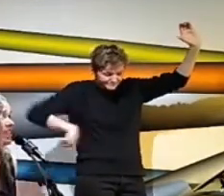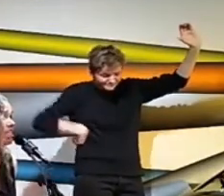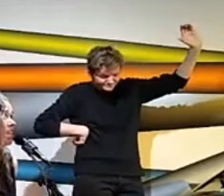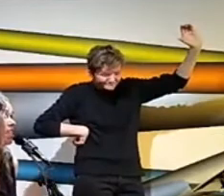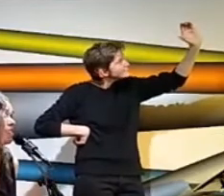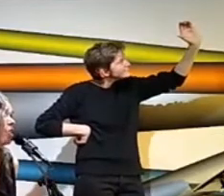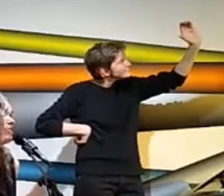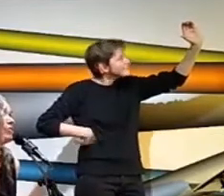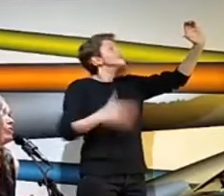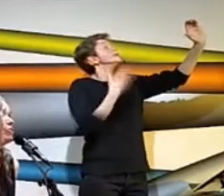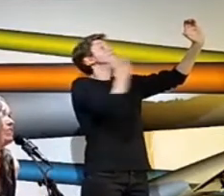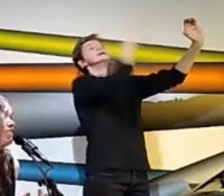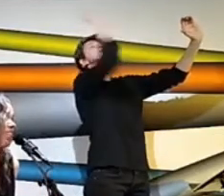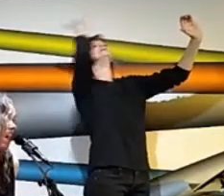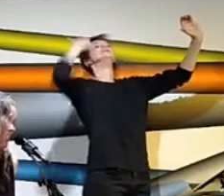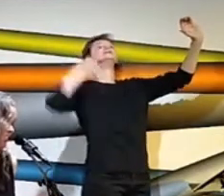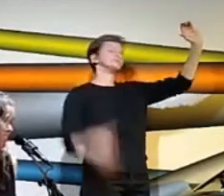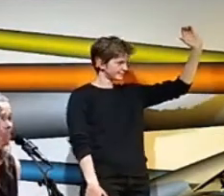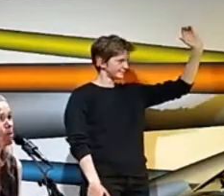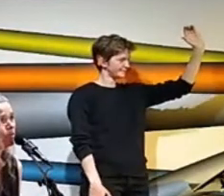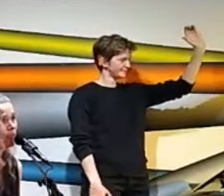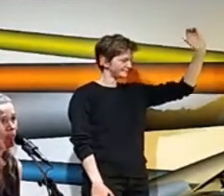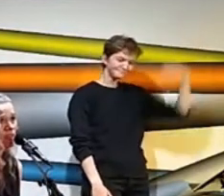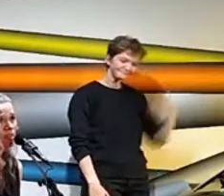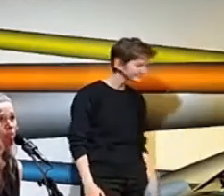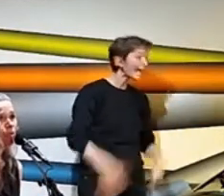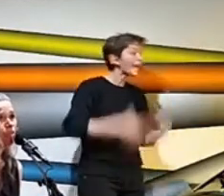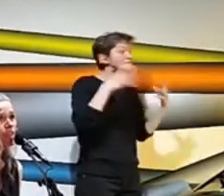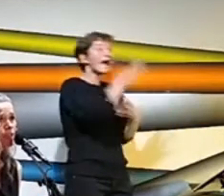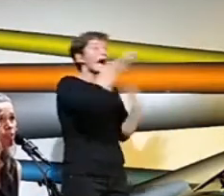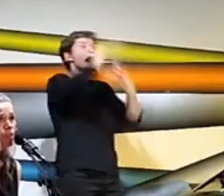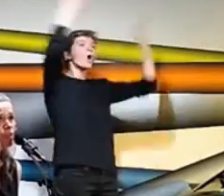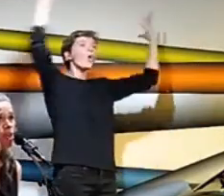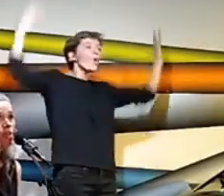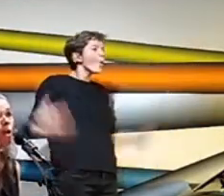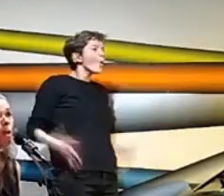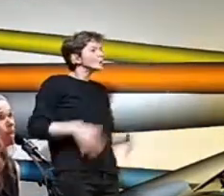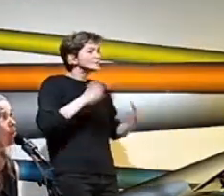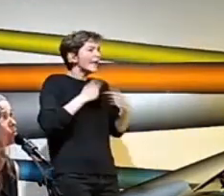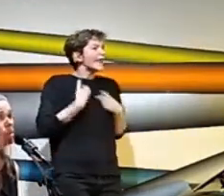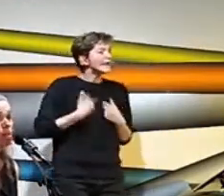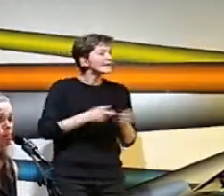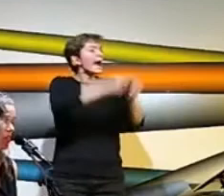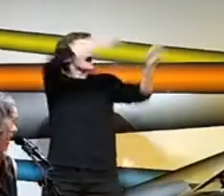sein. Sie muss das Licht noch dran, das Nacht ist doch die Sonne, ich weiß das nicht. Lass so leer, wenn die Ruhe weg, der Lünne.